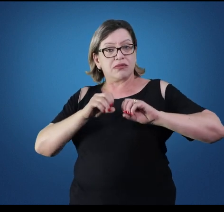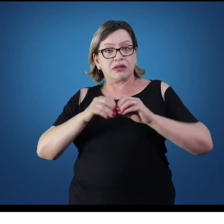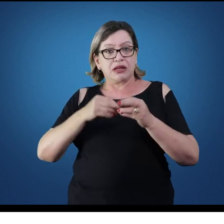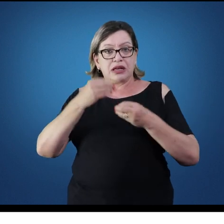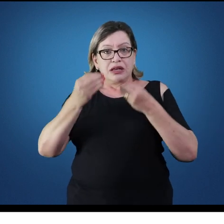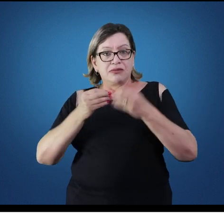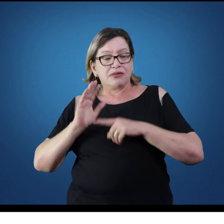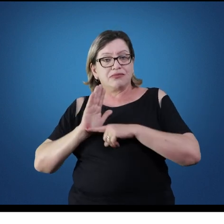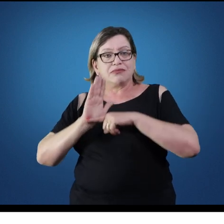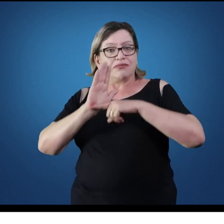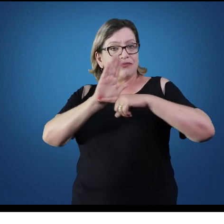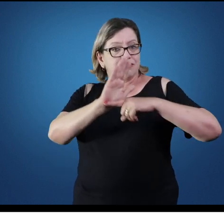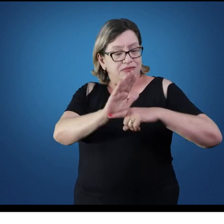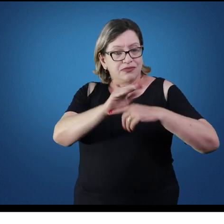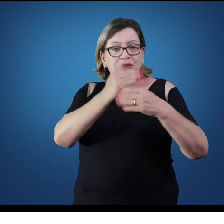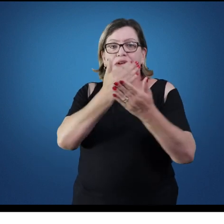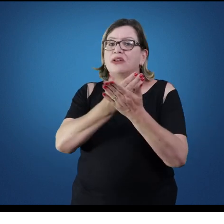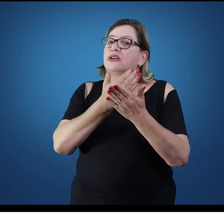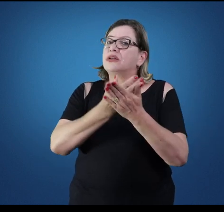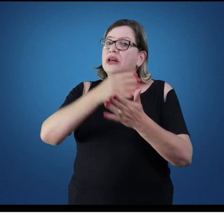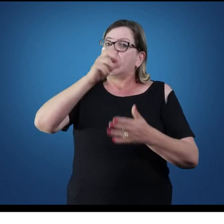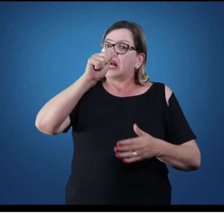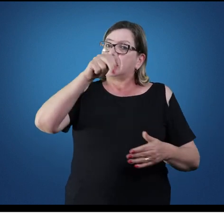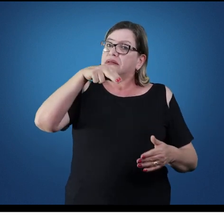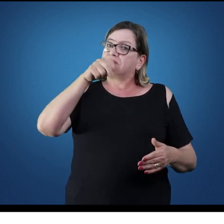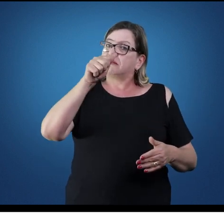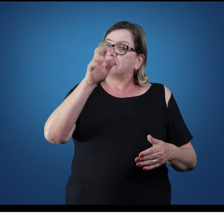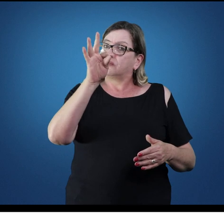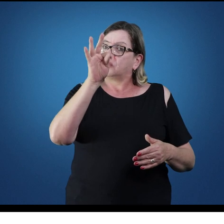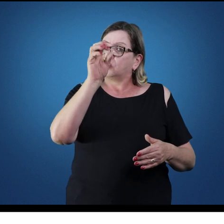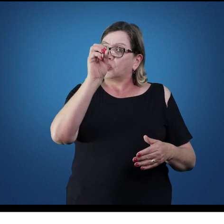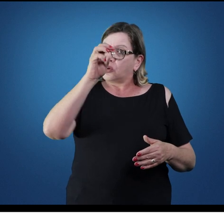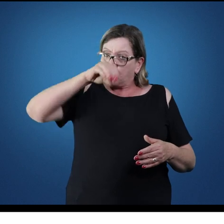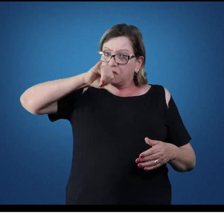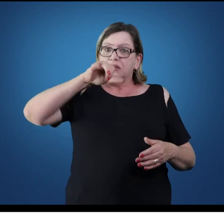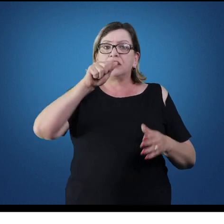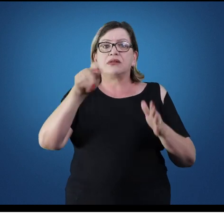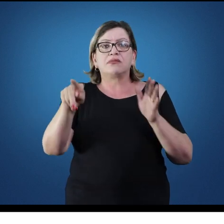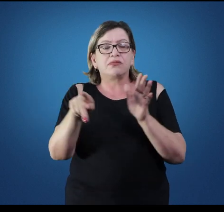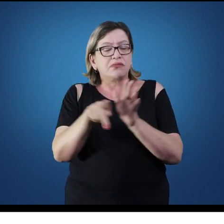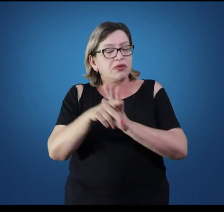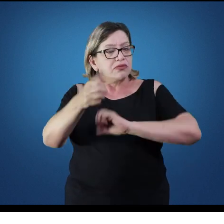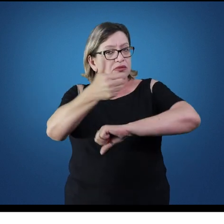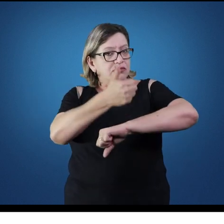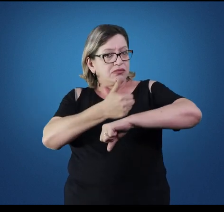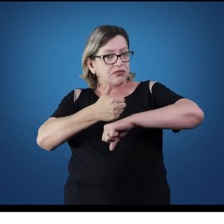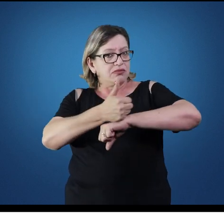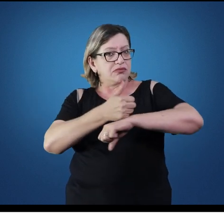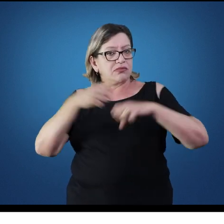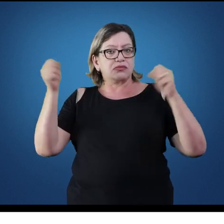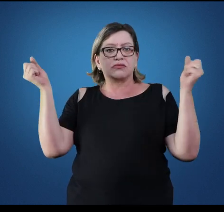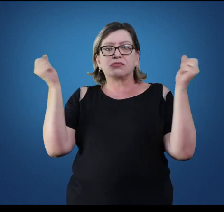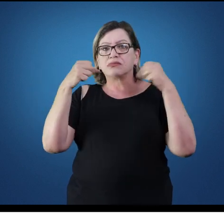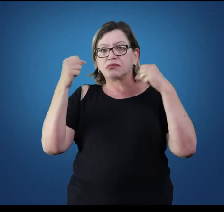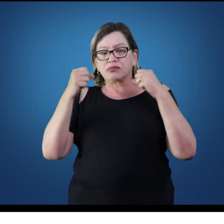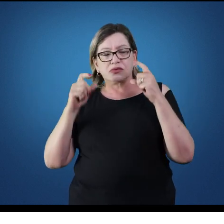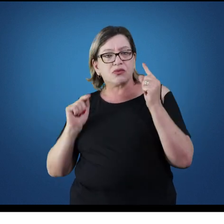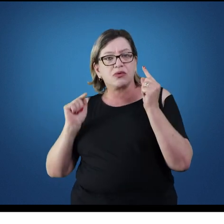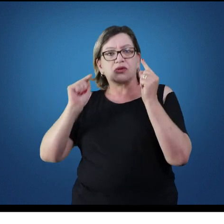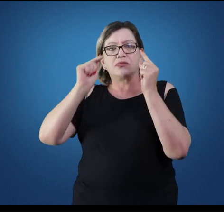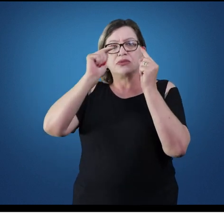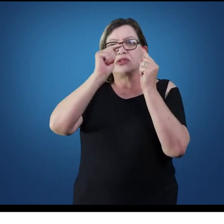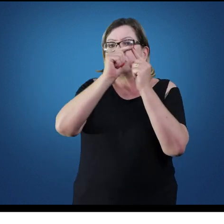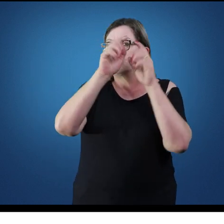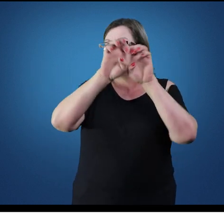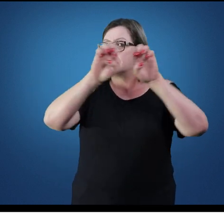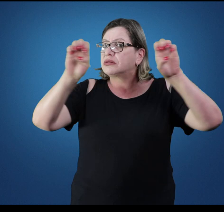da contribuição do estudo da anatomia na formação do professor de educação física, visando realmente essas estruturas.